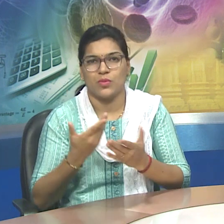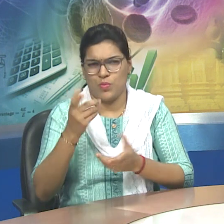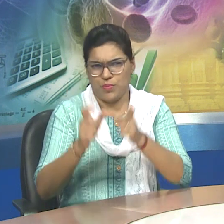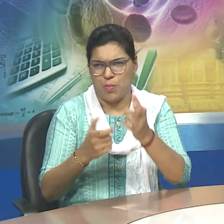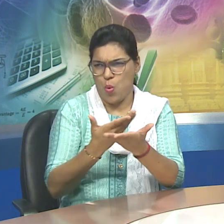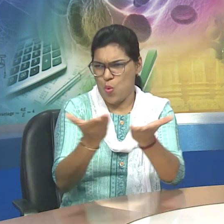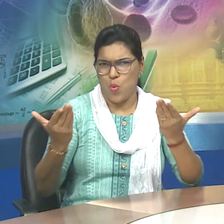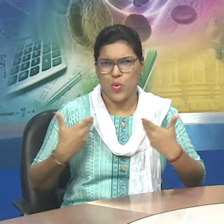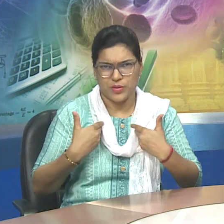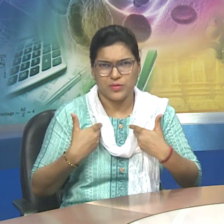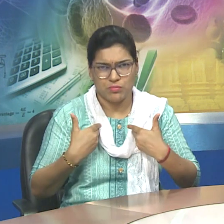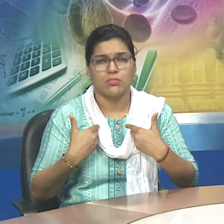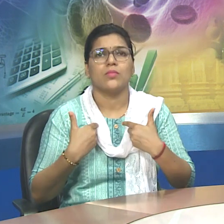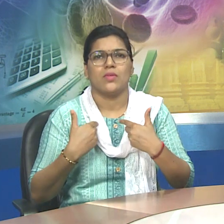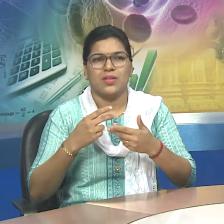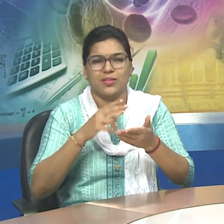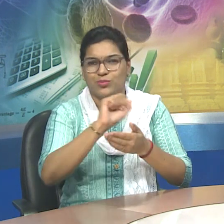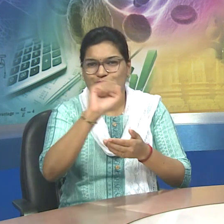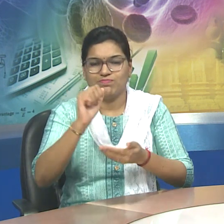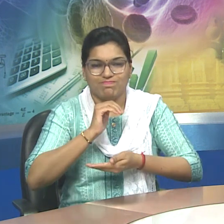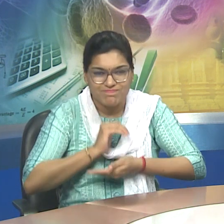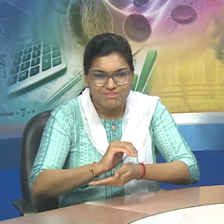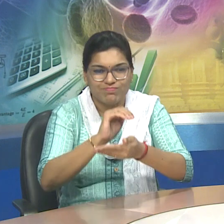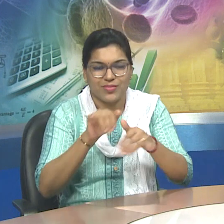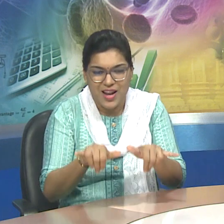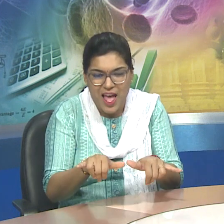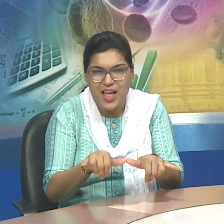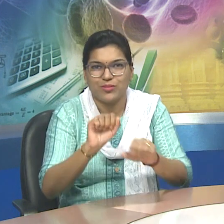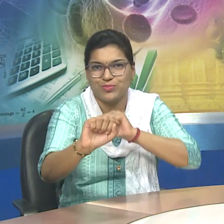हैं। जैसे हम सभी लोग किसी न किसी राज्य का हिस्सा हैं,